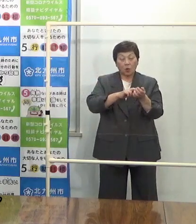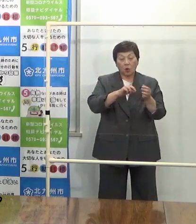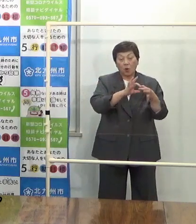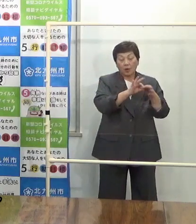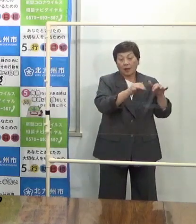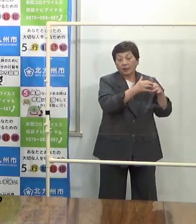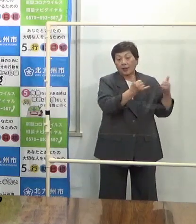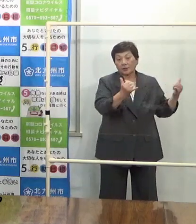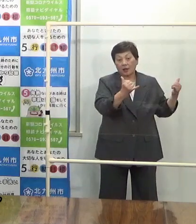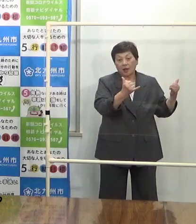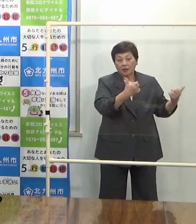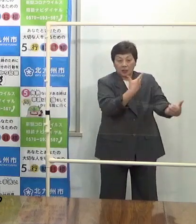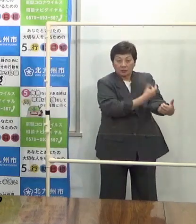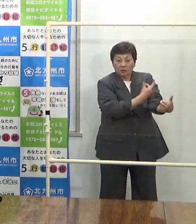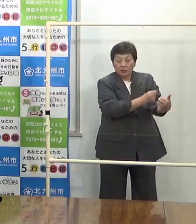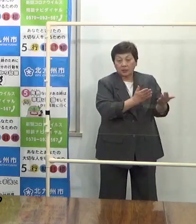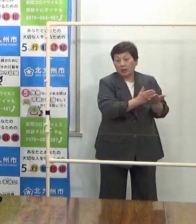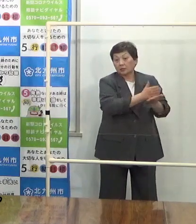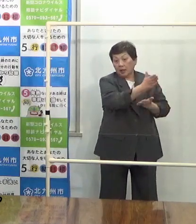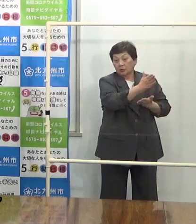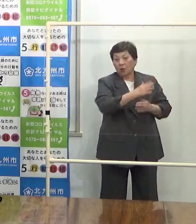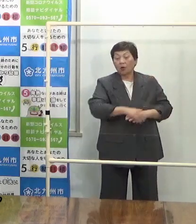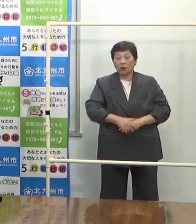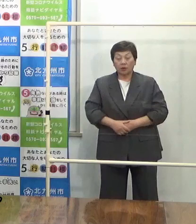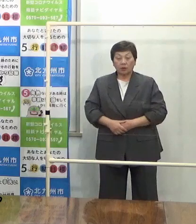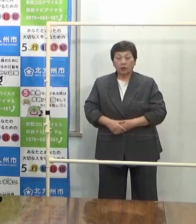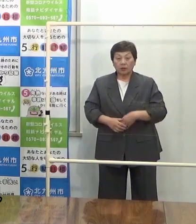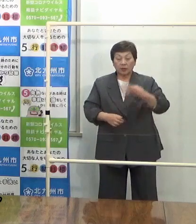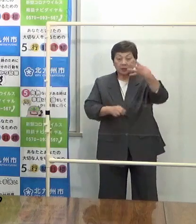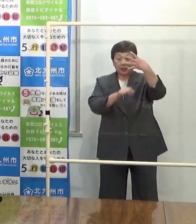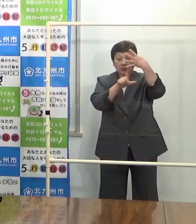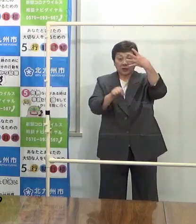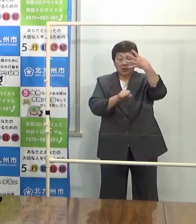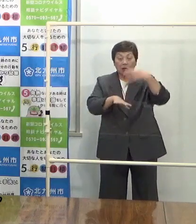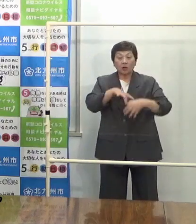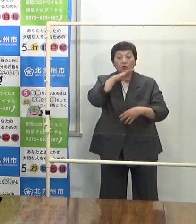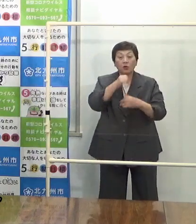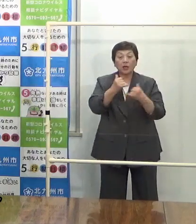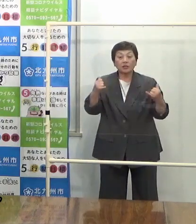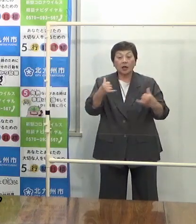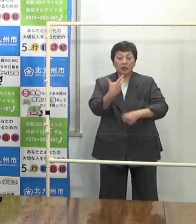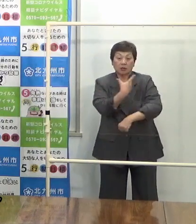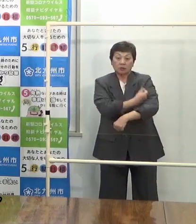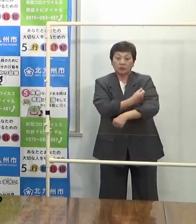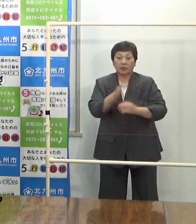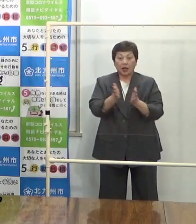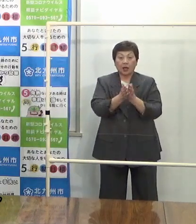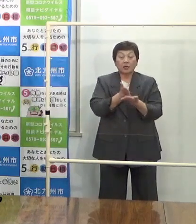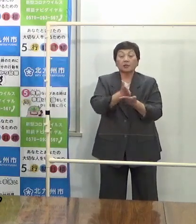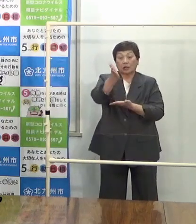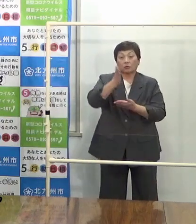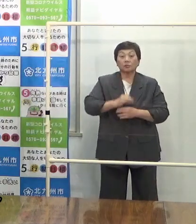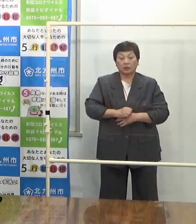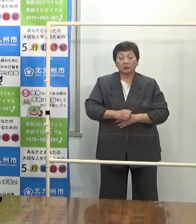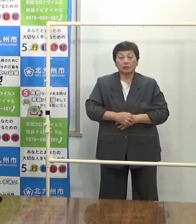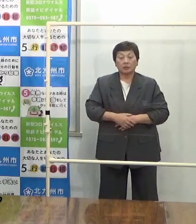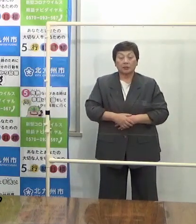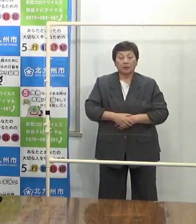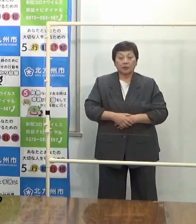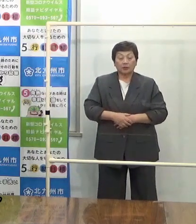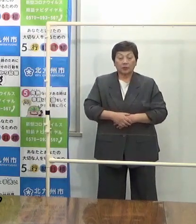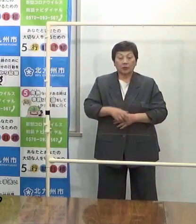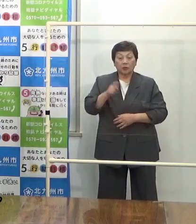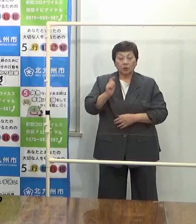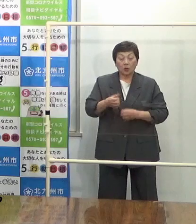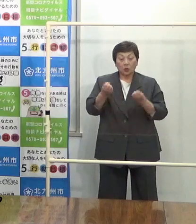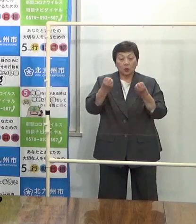種が始まるということであります。4月からは高齢者への接種が始まるというふうに聞いております。